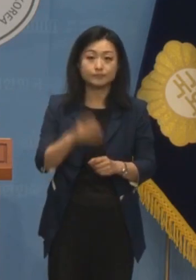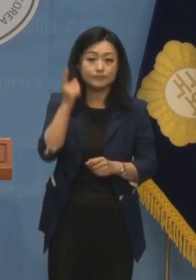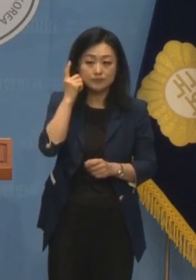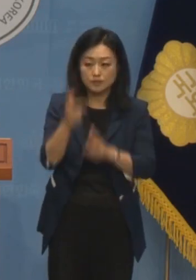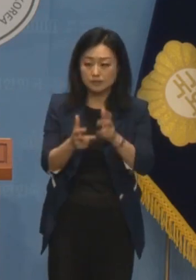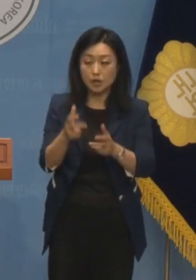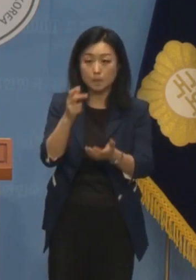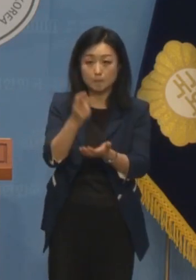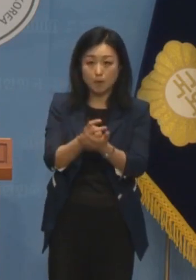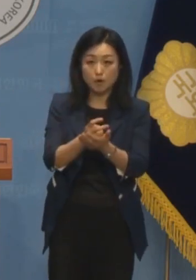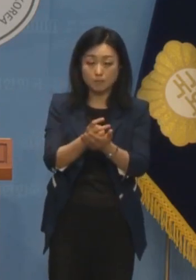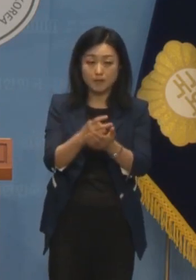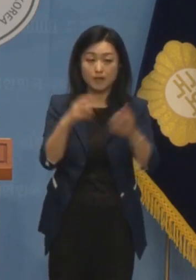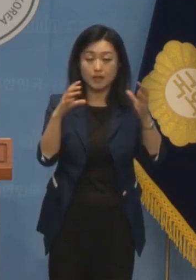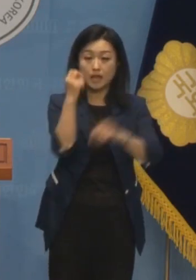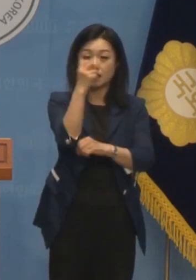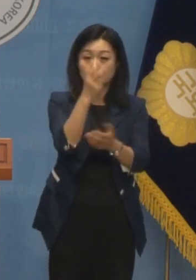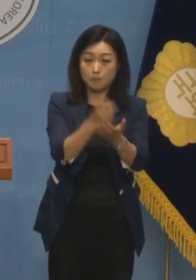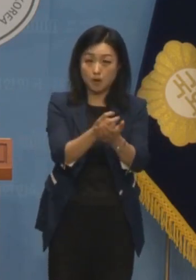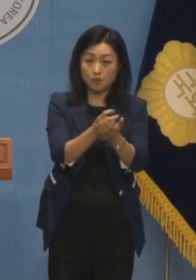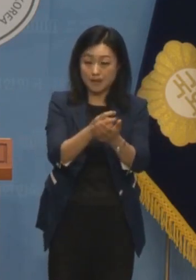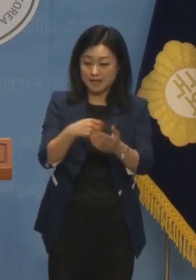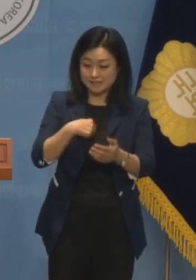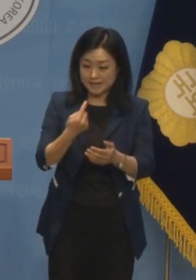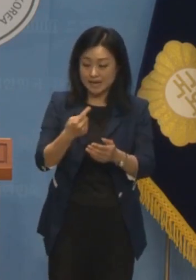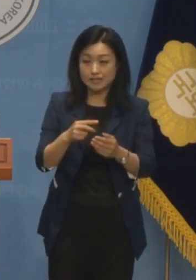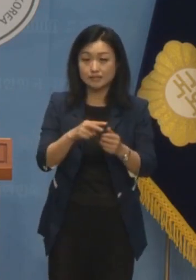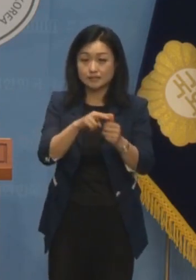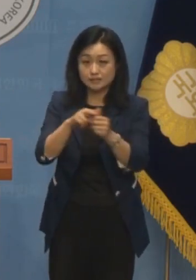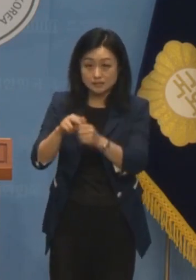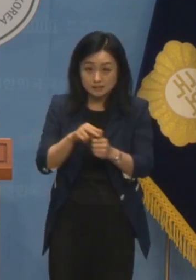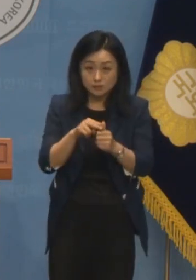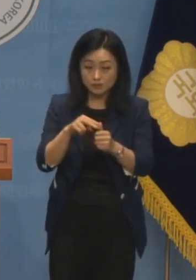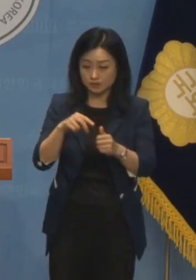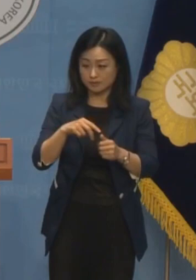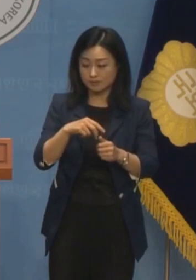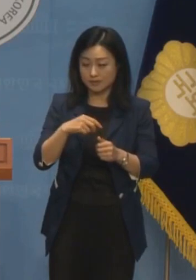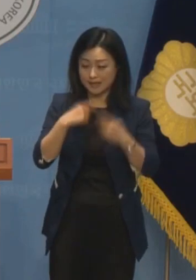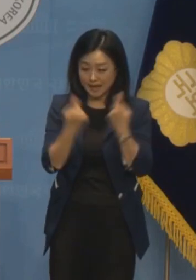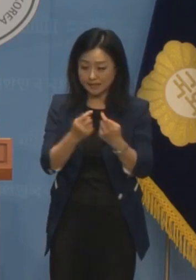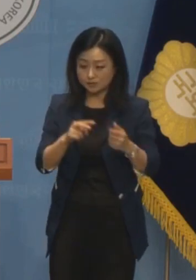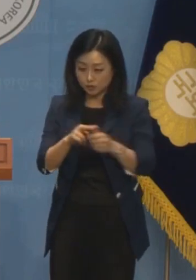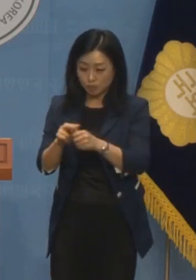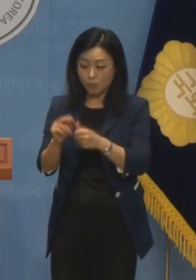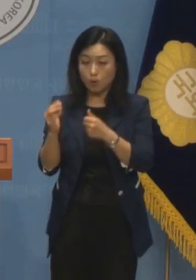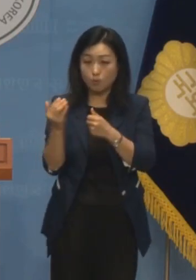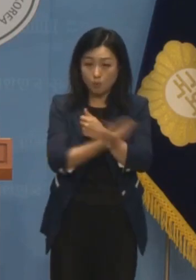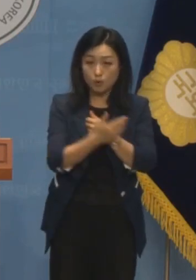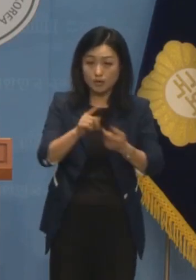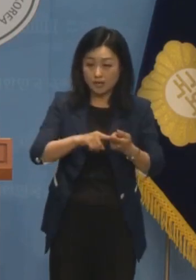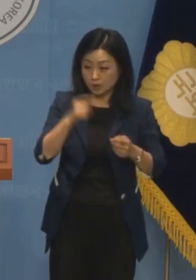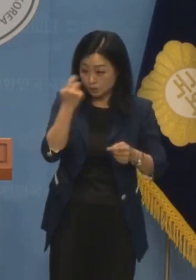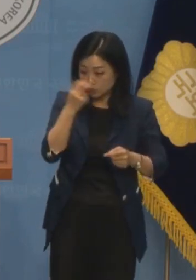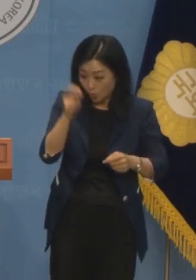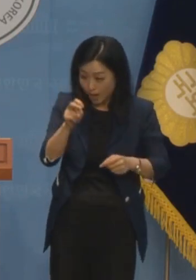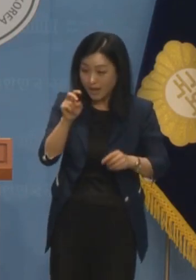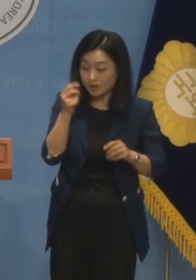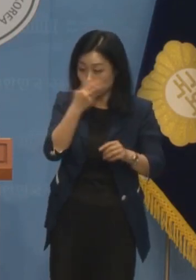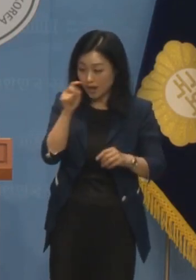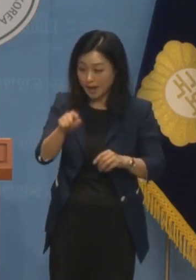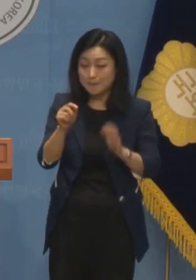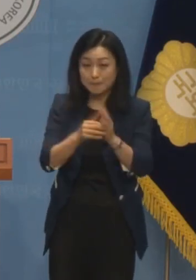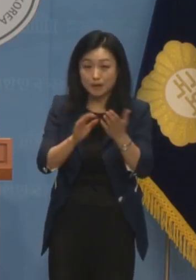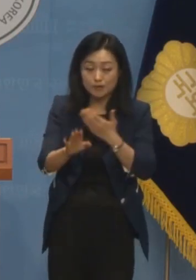전기사업통신사업법에서는 헌법이 보장한 개인정보 자기결정권을 보장하기 위해 통신자료를 조회한 후